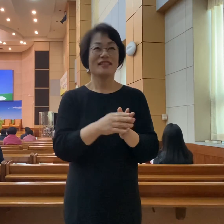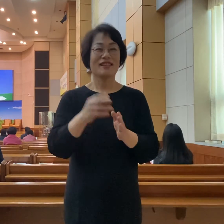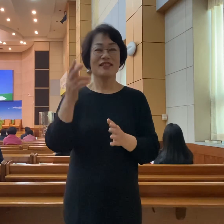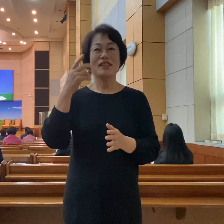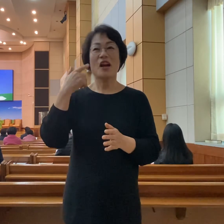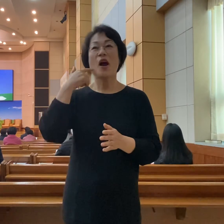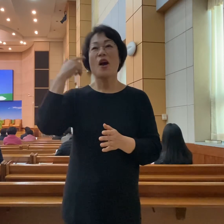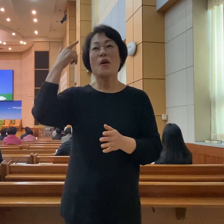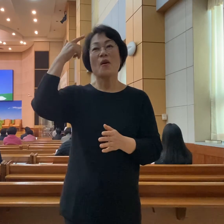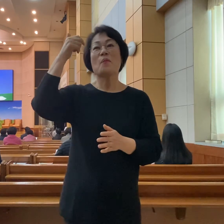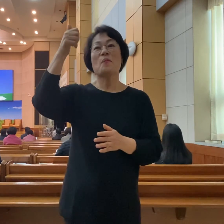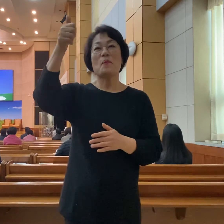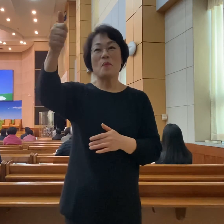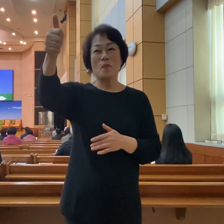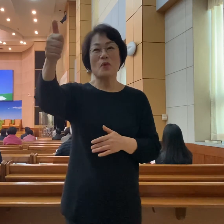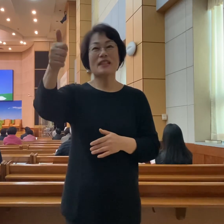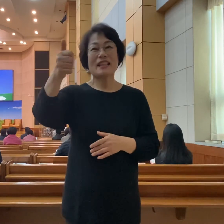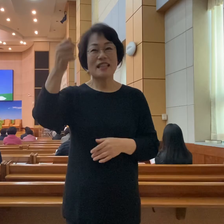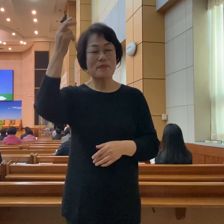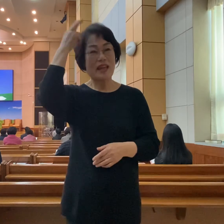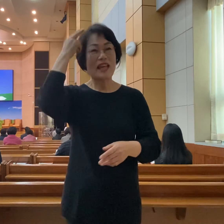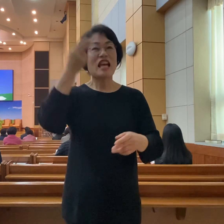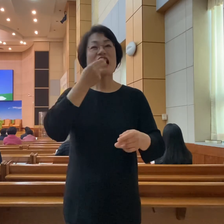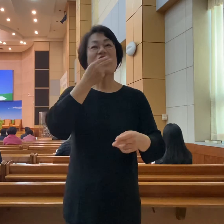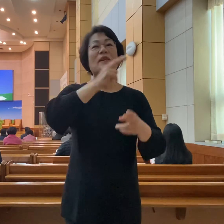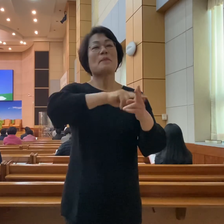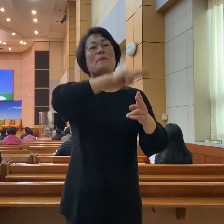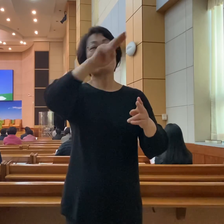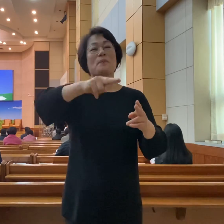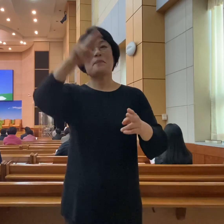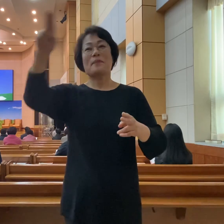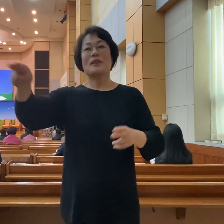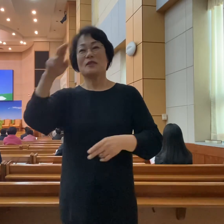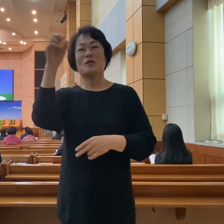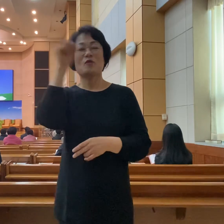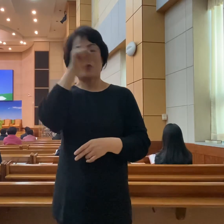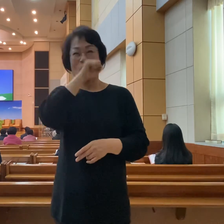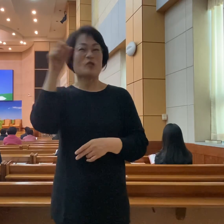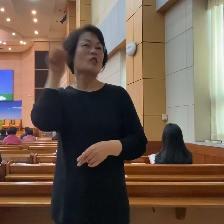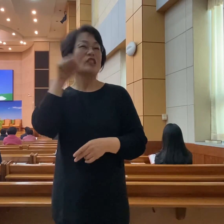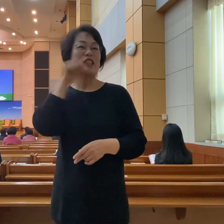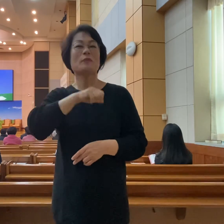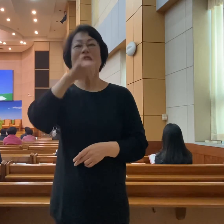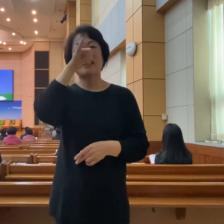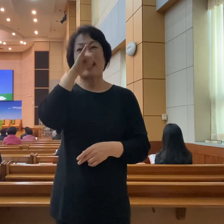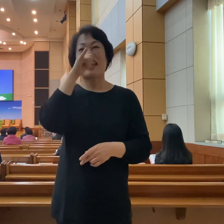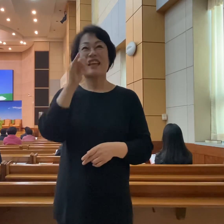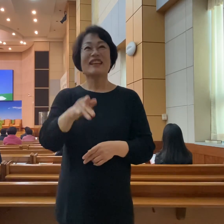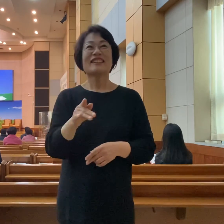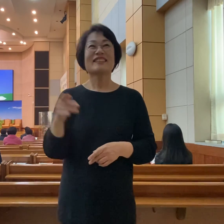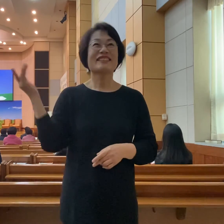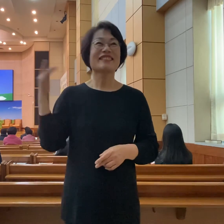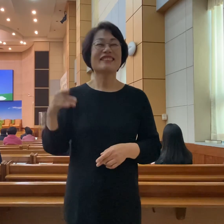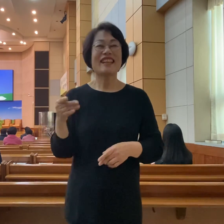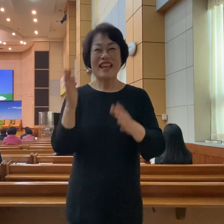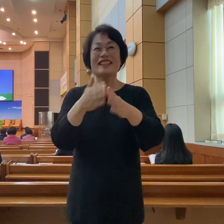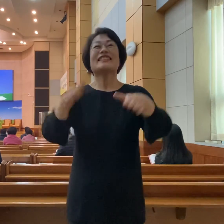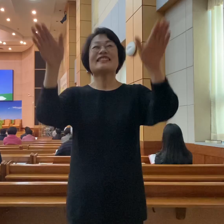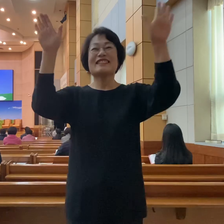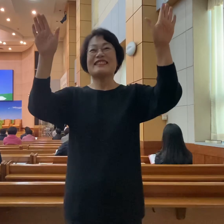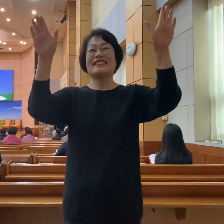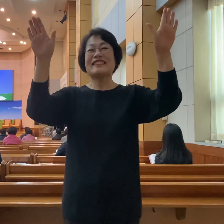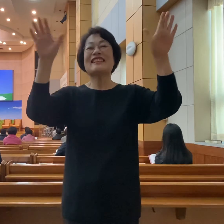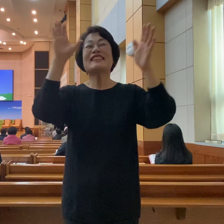춥다 할적에 이렇게 하면은 아멘 기도할 때 아멘 이래야 돼요. 마지막에 뭐 하겠어요? 이슬람